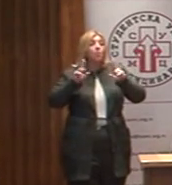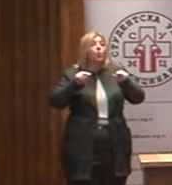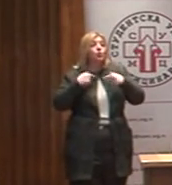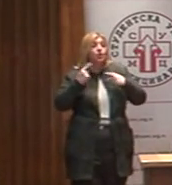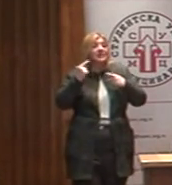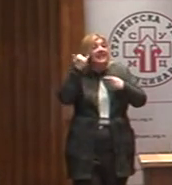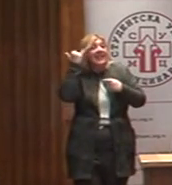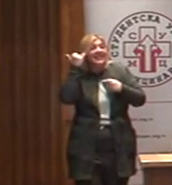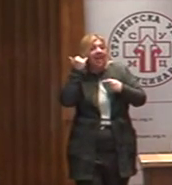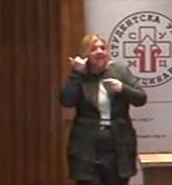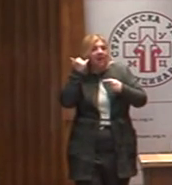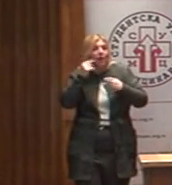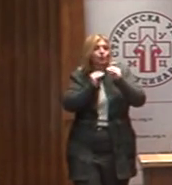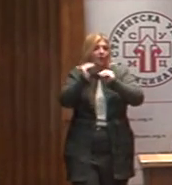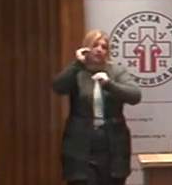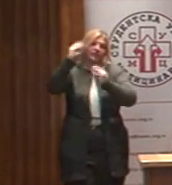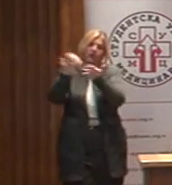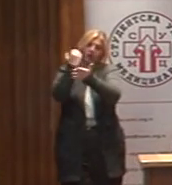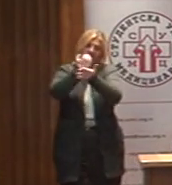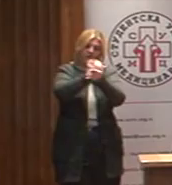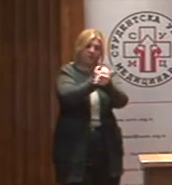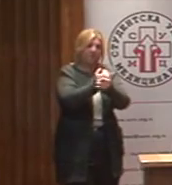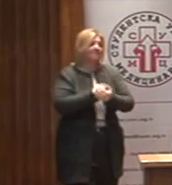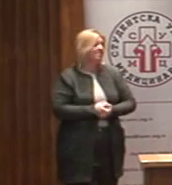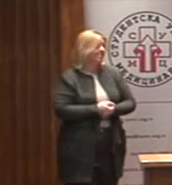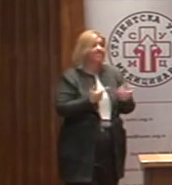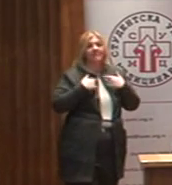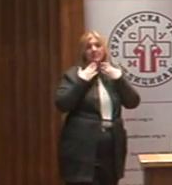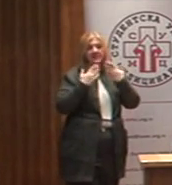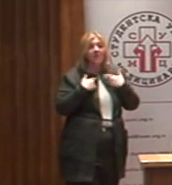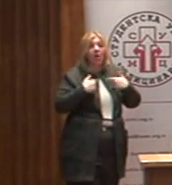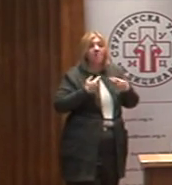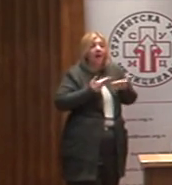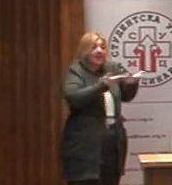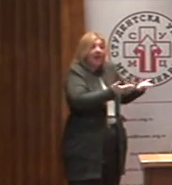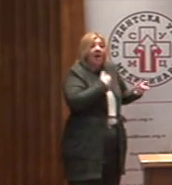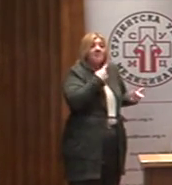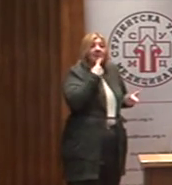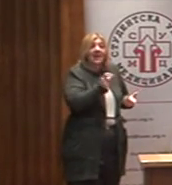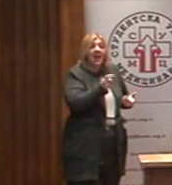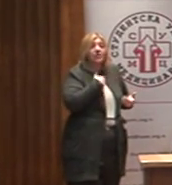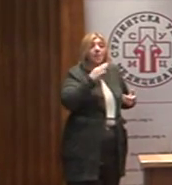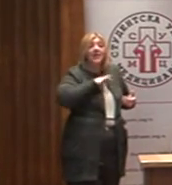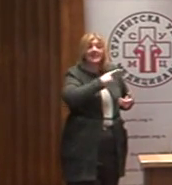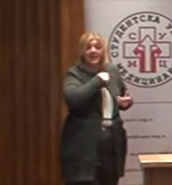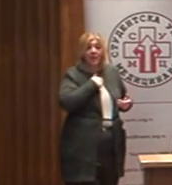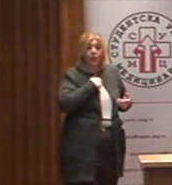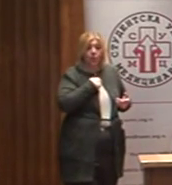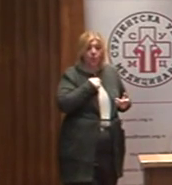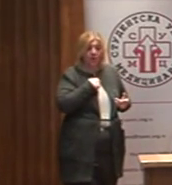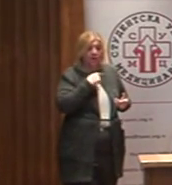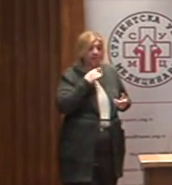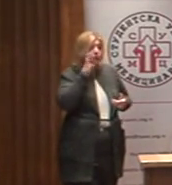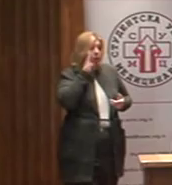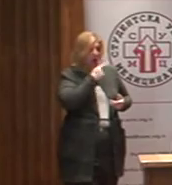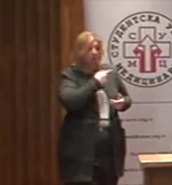ideje i ostvarujemo. Ja se zahvaljujem. Sad reč predajem predsjedniku Gradske organizacije gluvih Beograda,